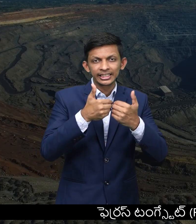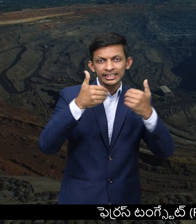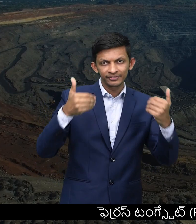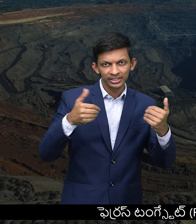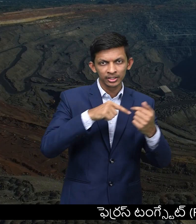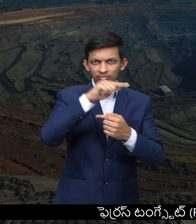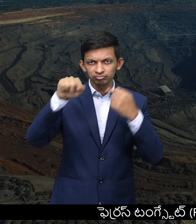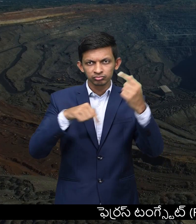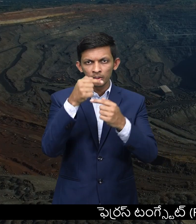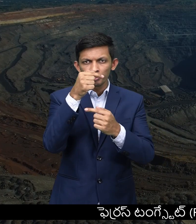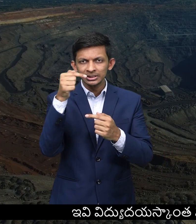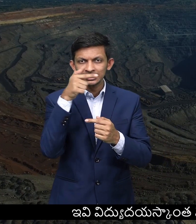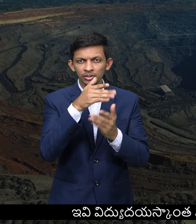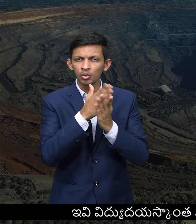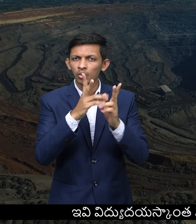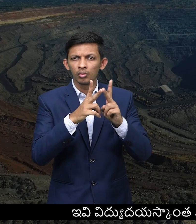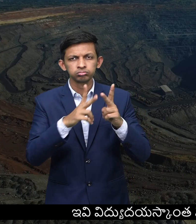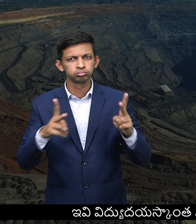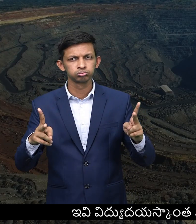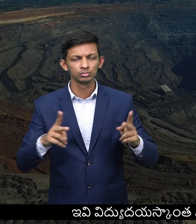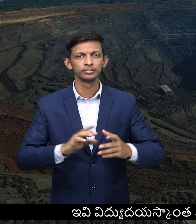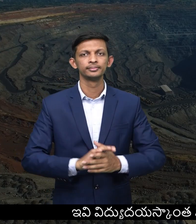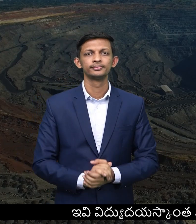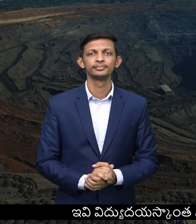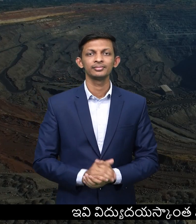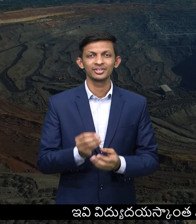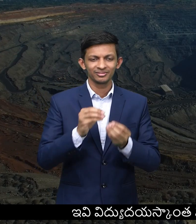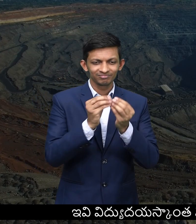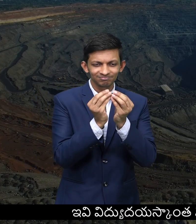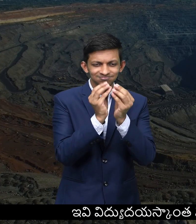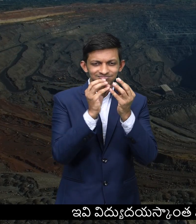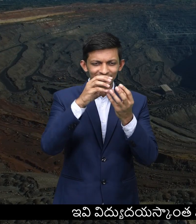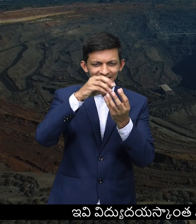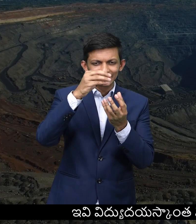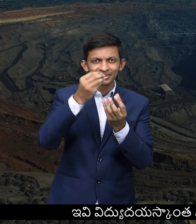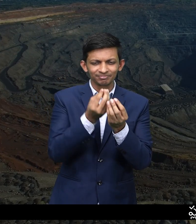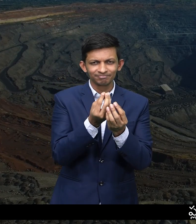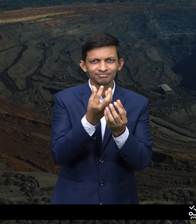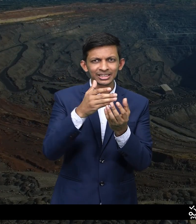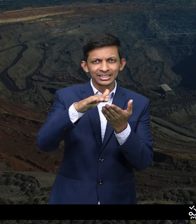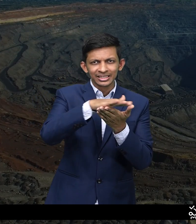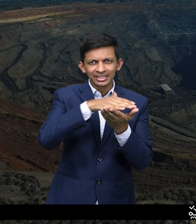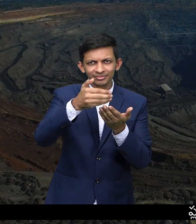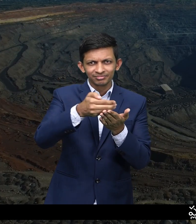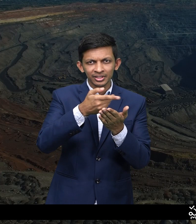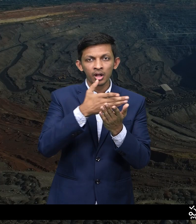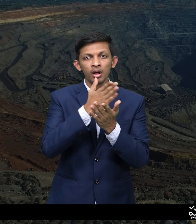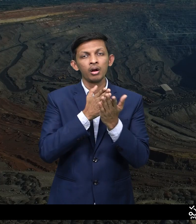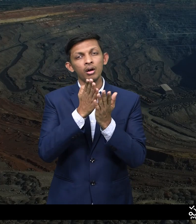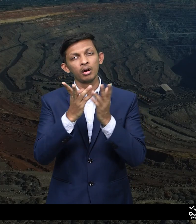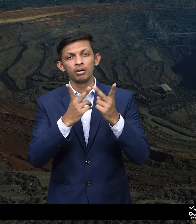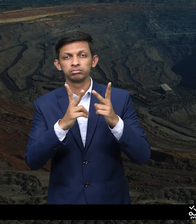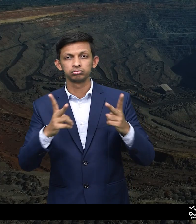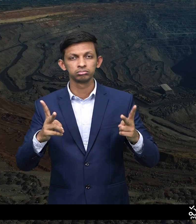FeWO4లను కలిగి ఉంటుంది. ఇవి విద్యుదయస్కాంత పద్ధతి ద్వారా వేరుచేయబడతాయి. ప్లవన ప్రక్రియ.